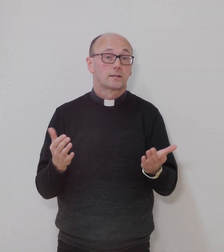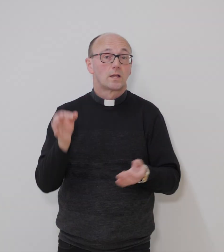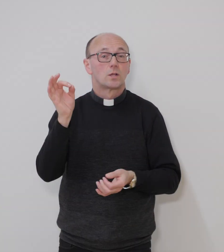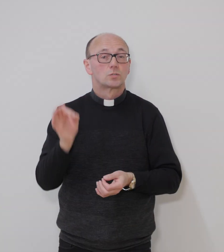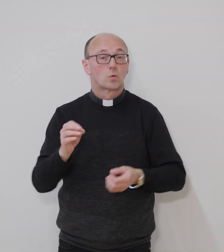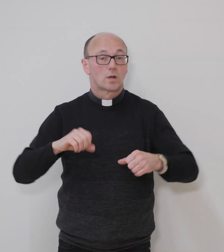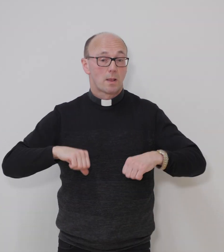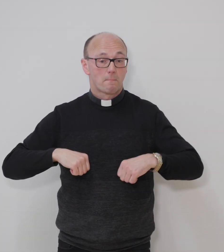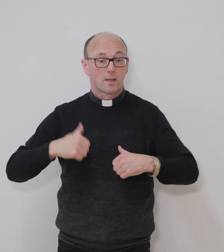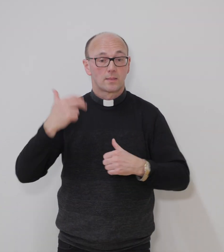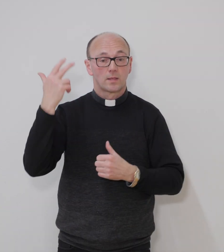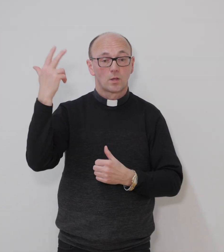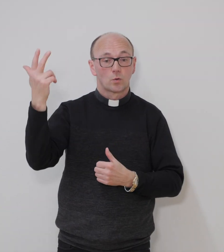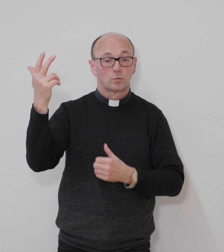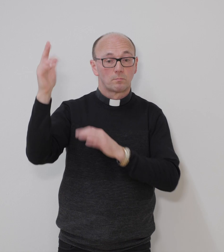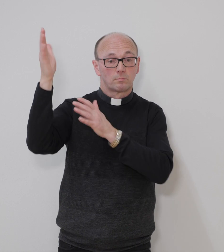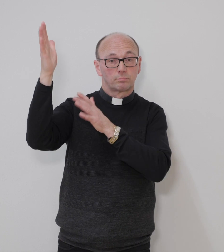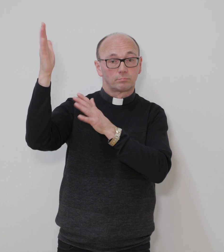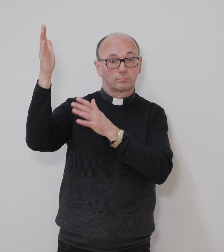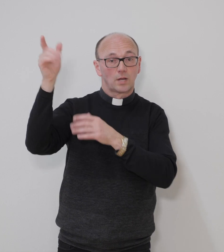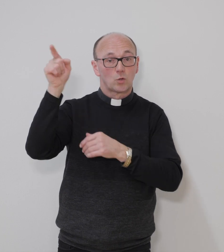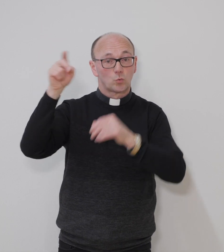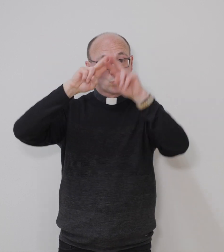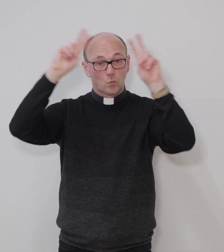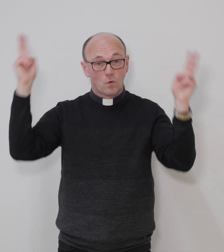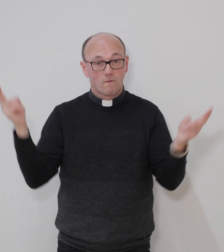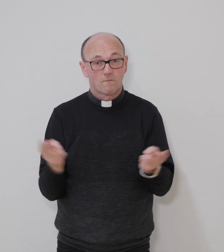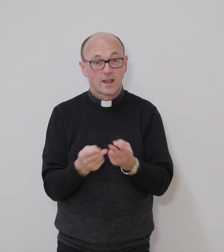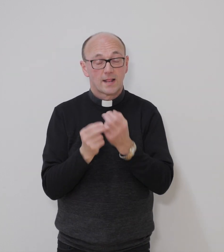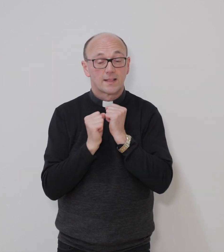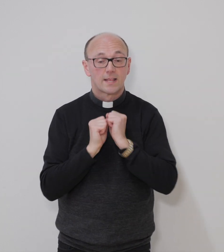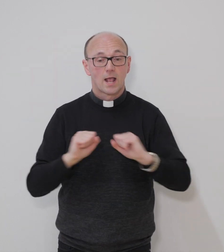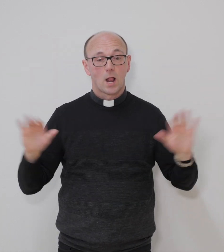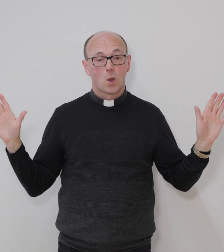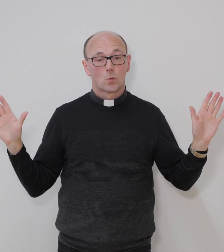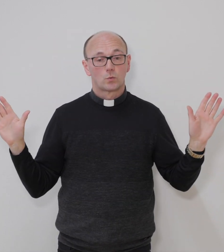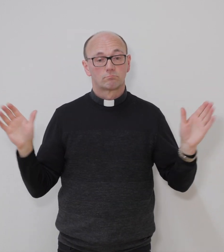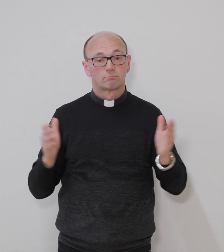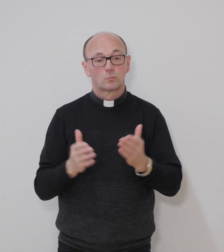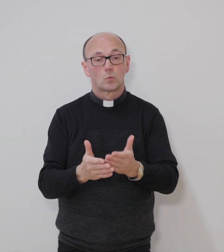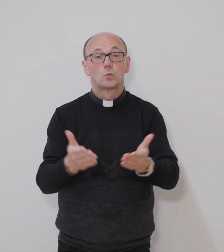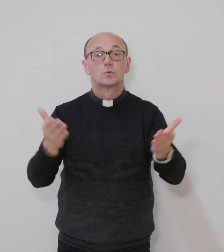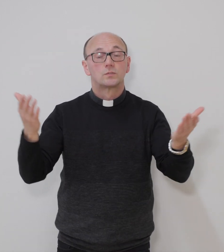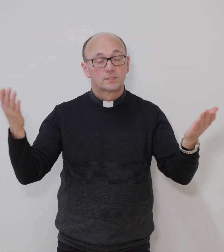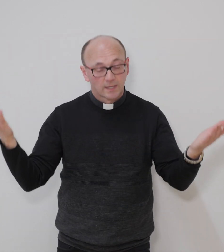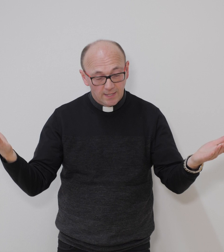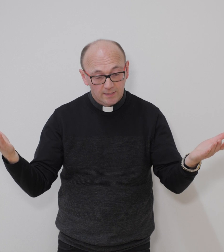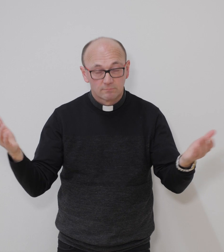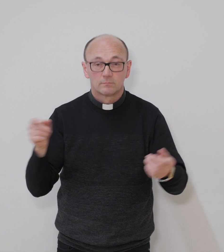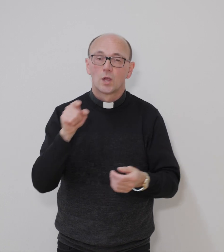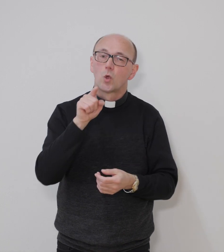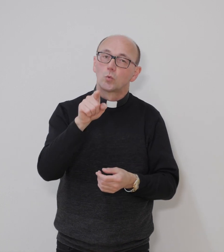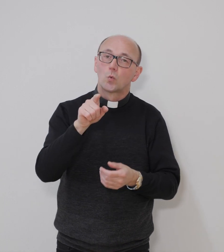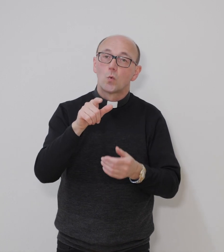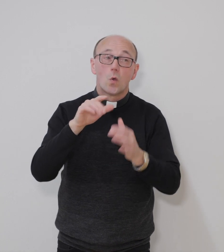Sei gepriesen, Herr Jesus Christus, Sohn des lebendigen Gottes. Du bist der Erlöser der Welt, unser Herr und Heiland, der alles